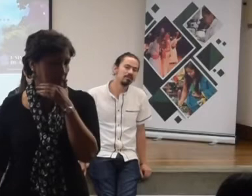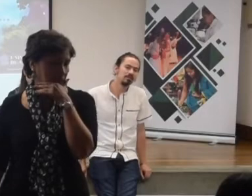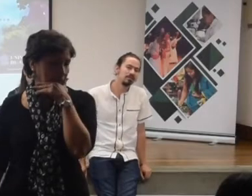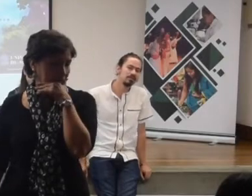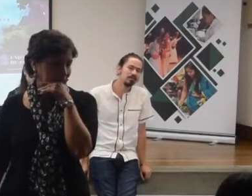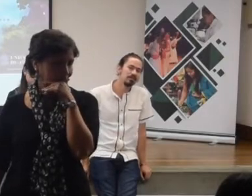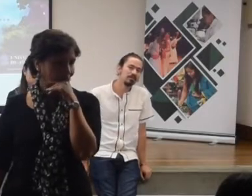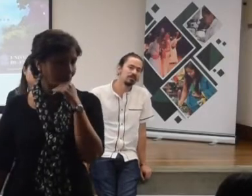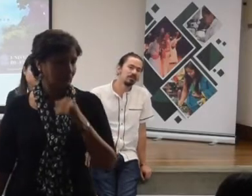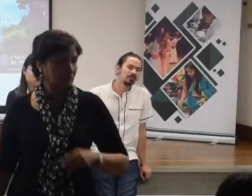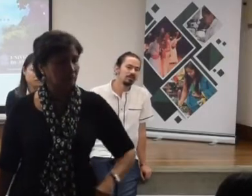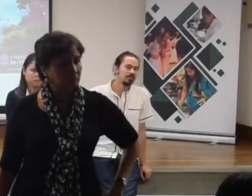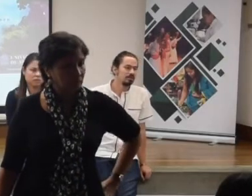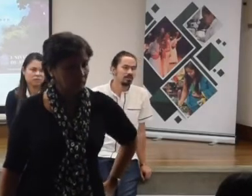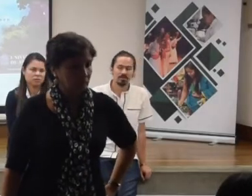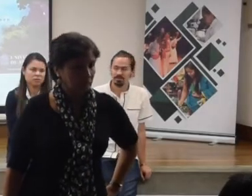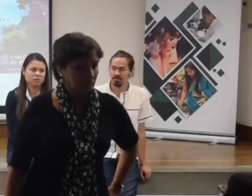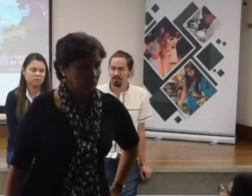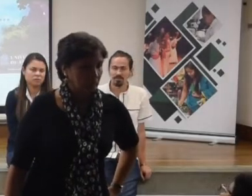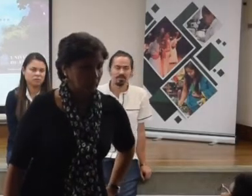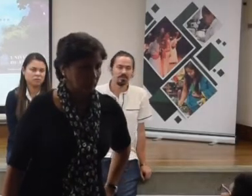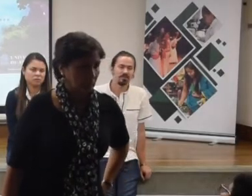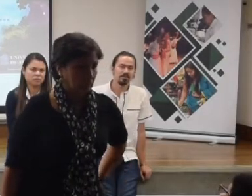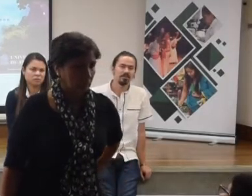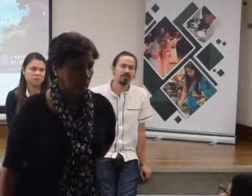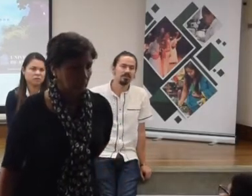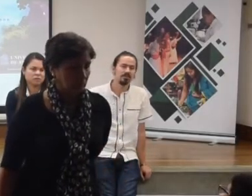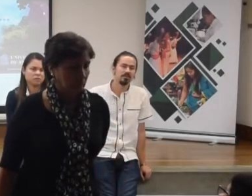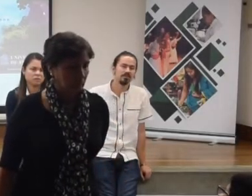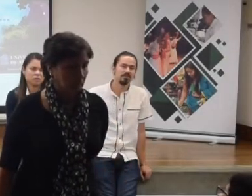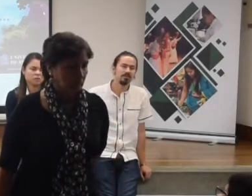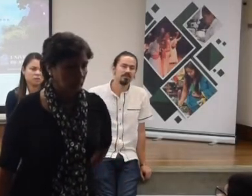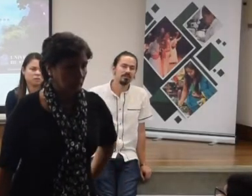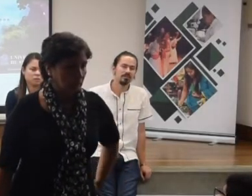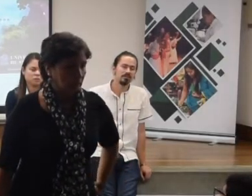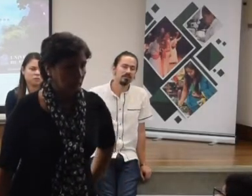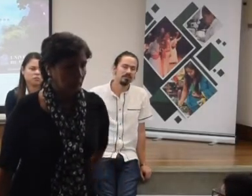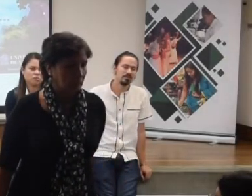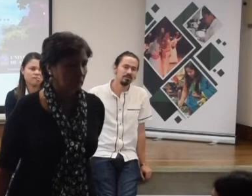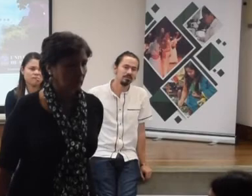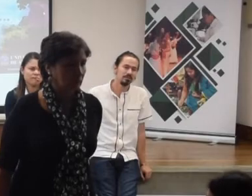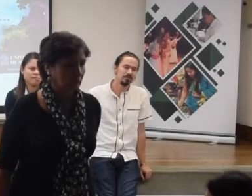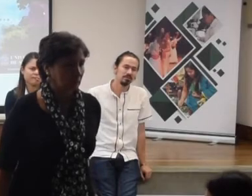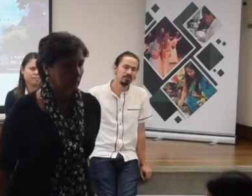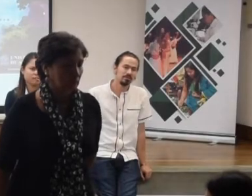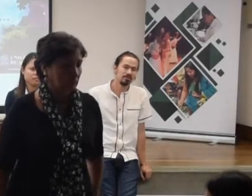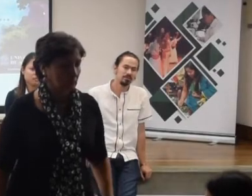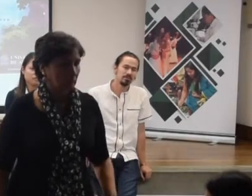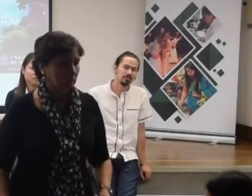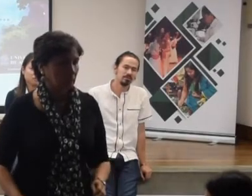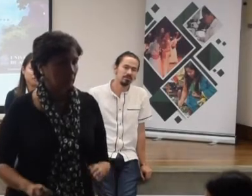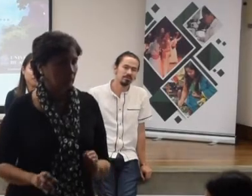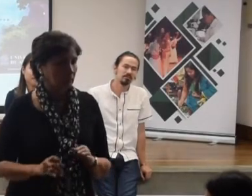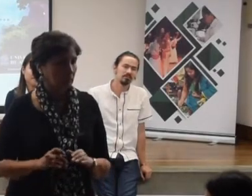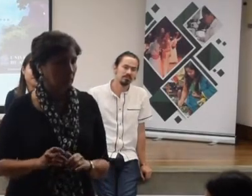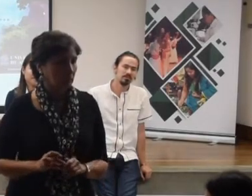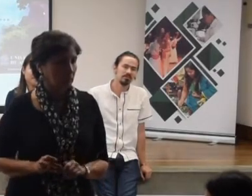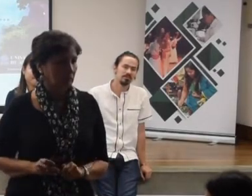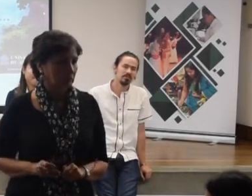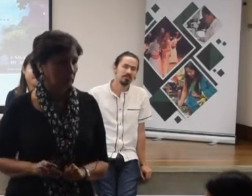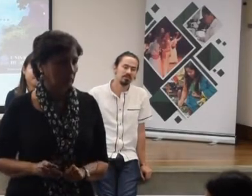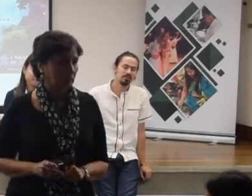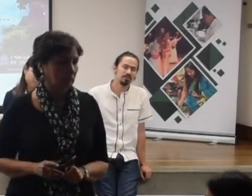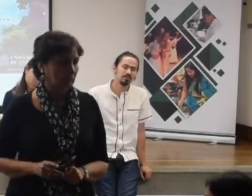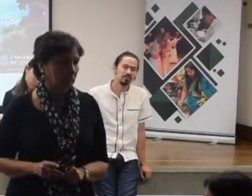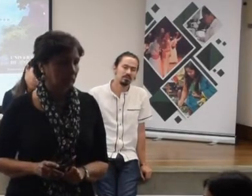había mencionado video. En ese video se pueden alternar varias formas, ¿cierto? Pueden haber unos espacios allí como de voz en off, donde podamos